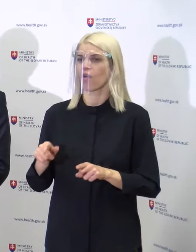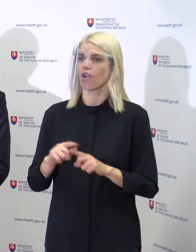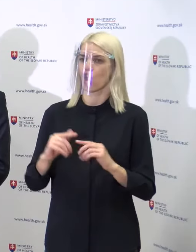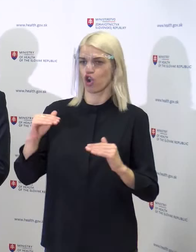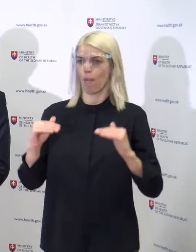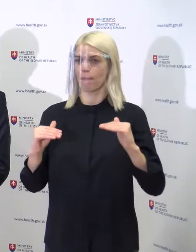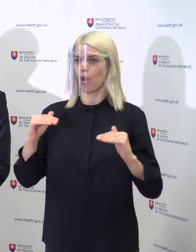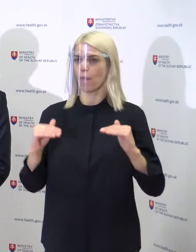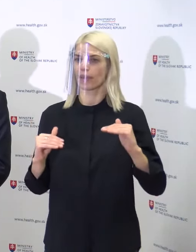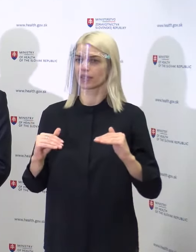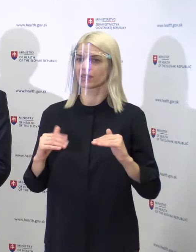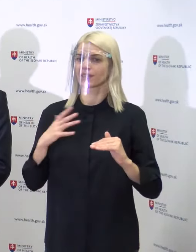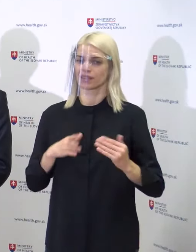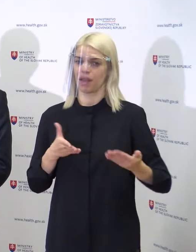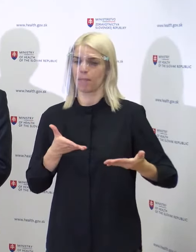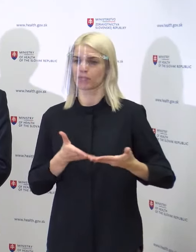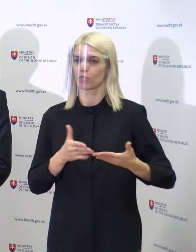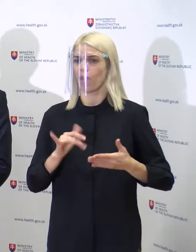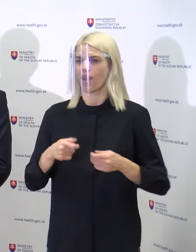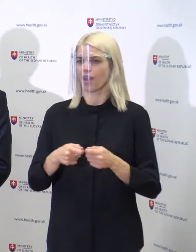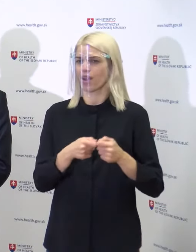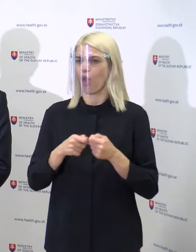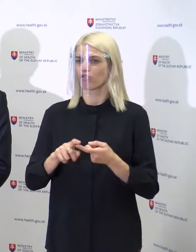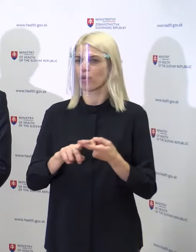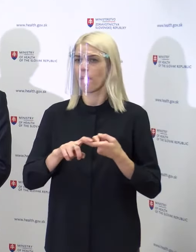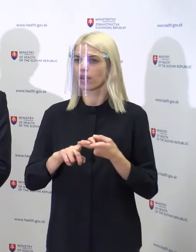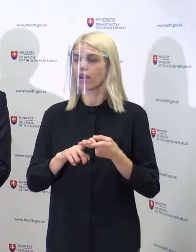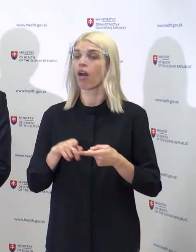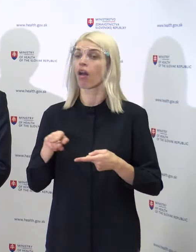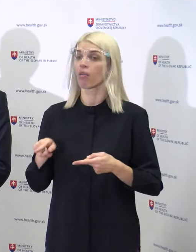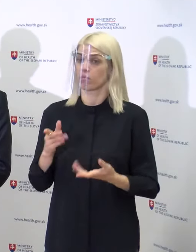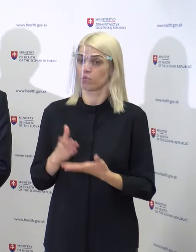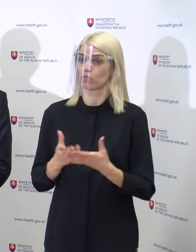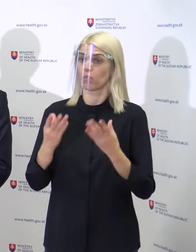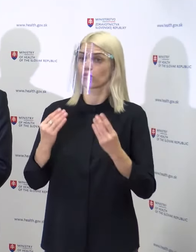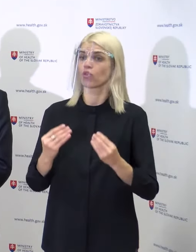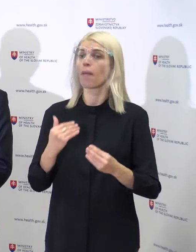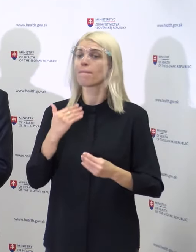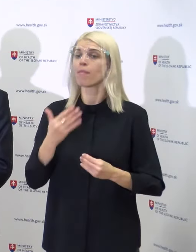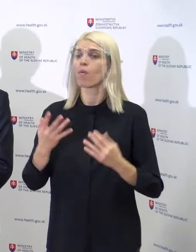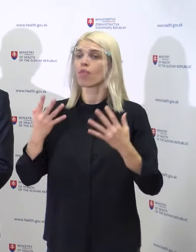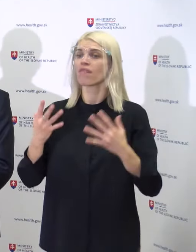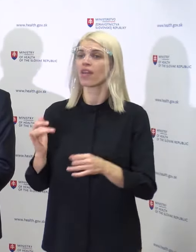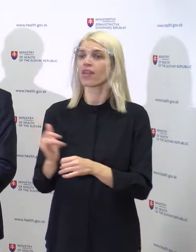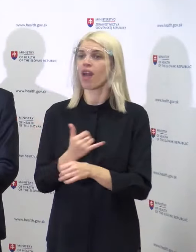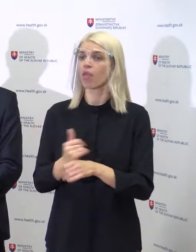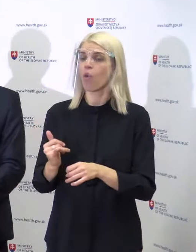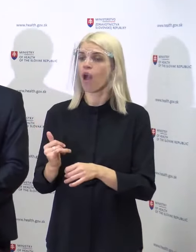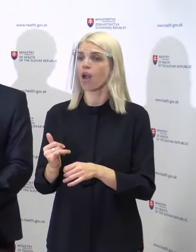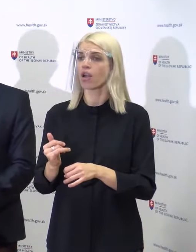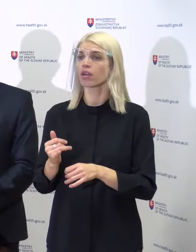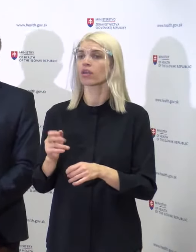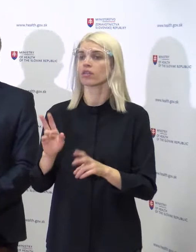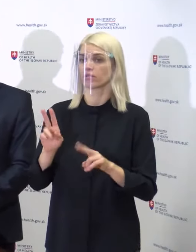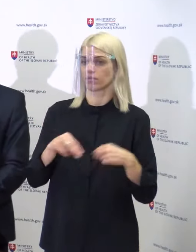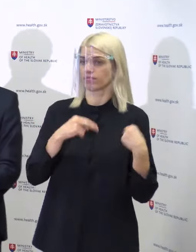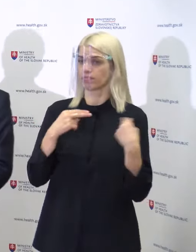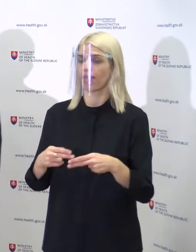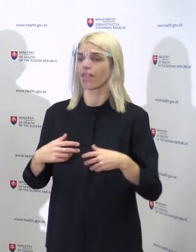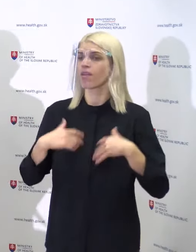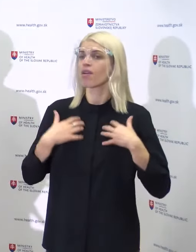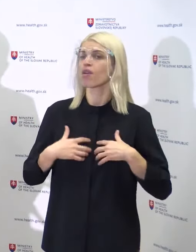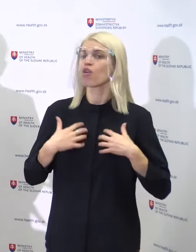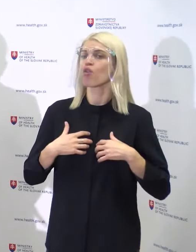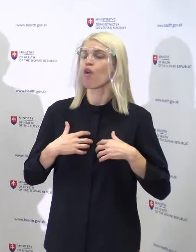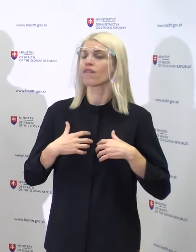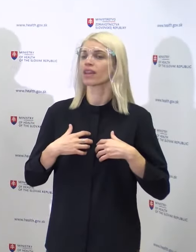kompromisu, snažiť sa prispôsobiť aj koaličným partnerom samozrejme. Ráta sa s tým, že po 9. januári sa vrátime do COVID-automatu v nejakej